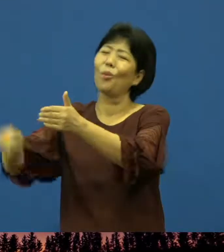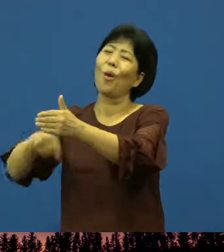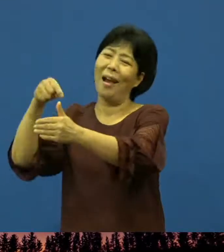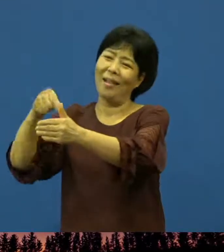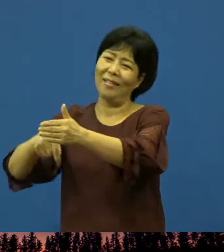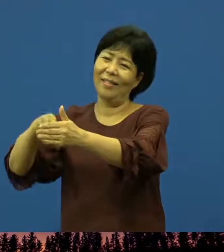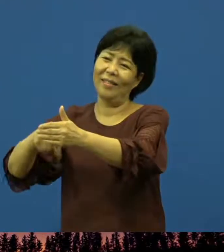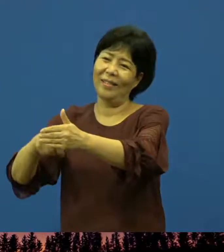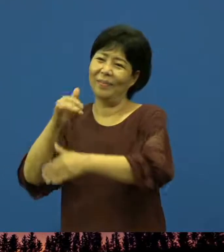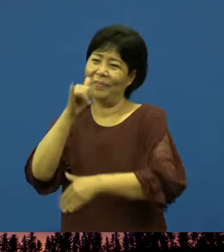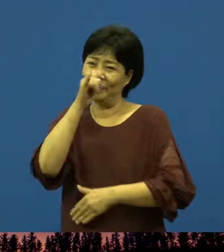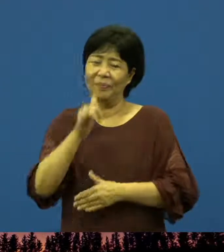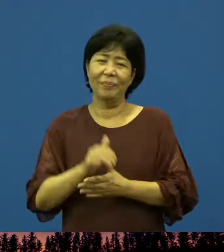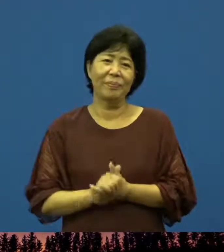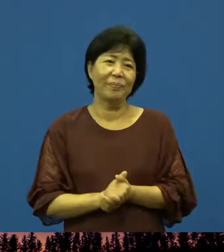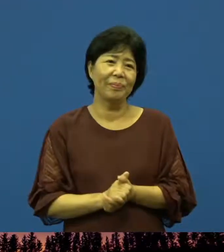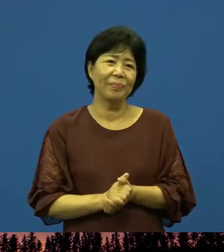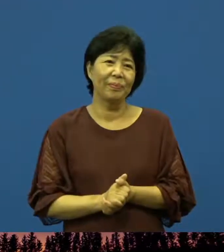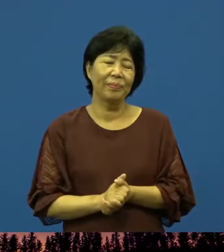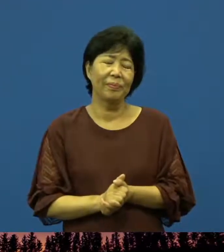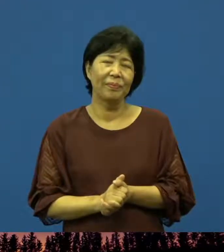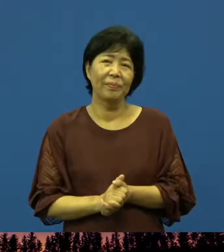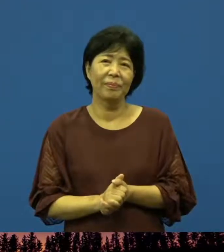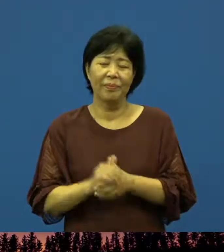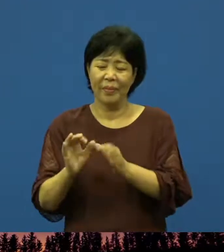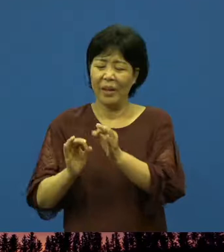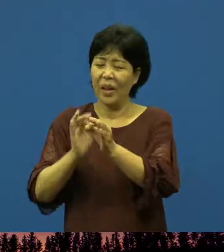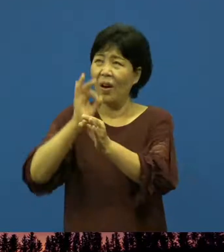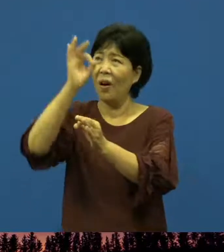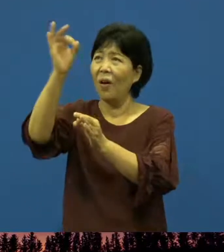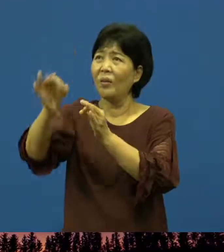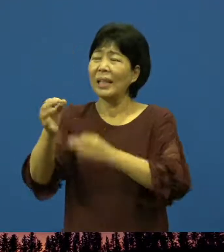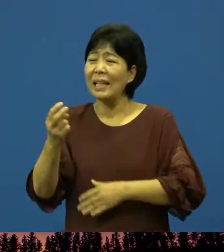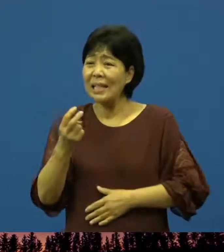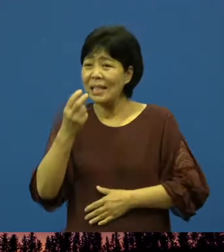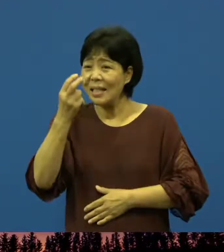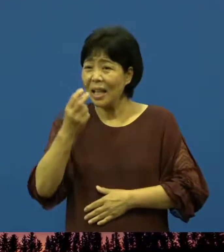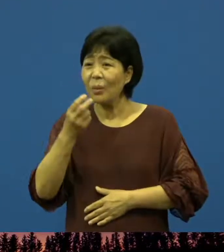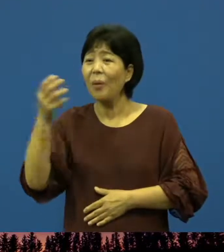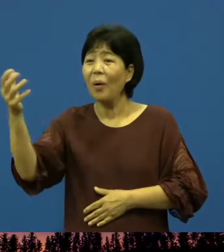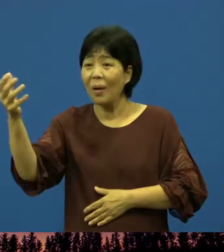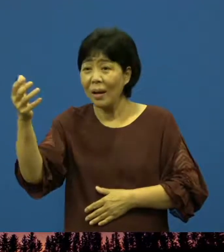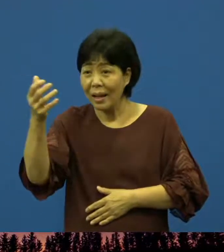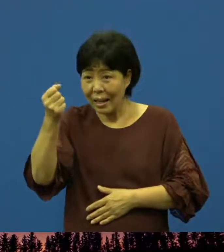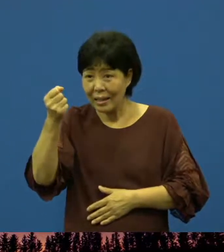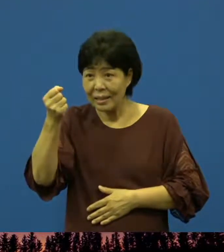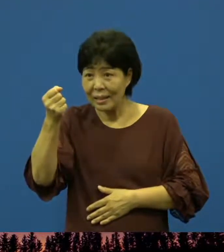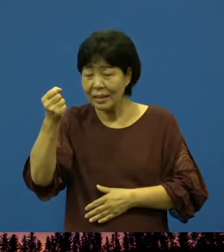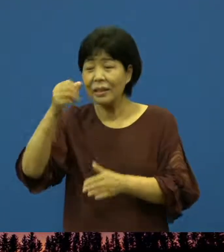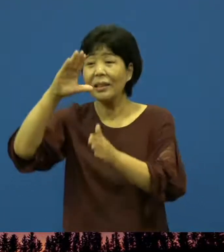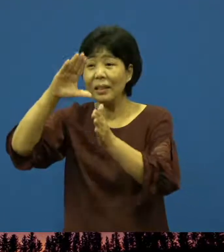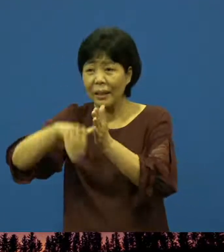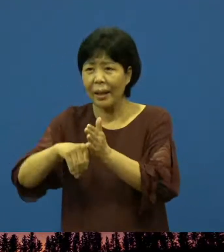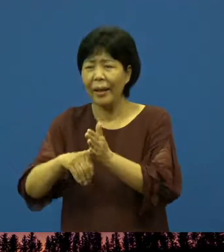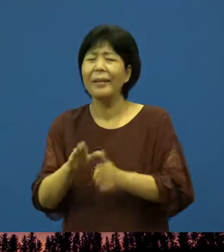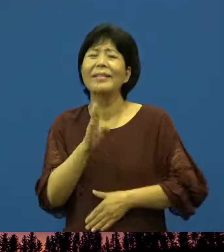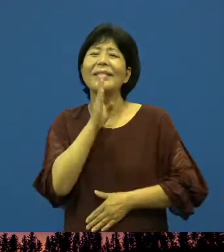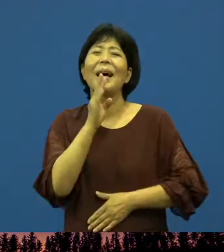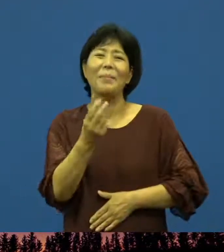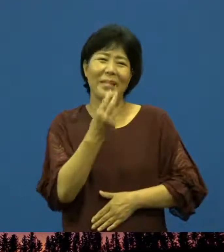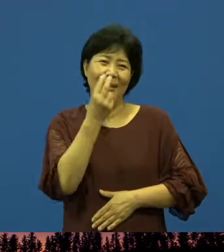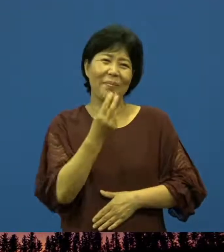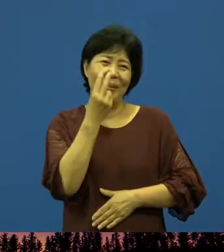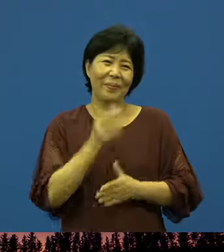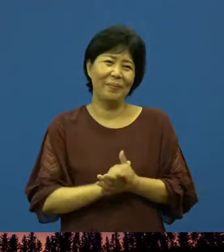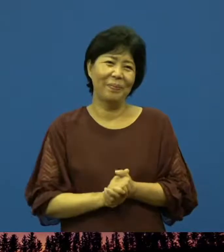앞으로 생명에 관해서 구분해서 보는 훈련을 해야 합니다. 영원한 생명을 가진 것을 우리는 생명을 가졌다고 얘기합니다. 영원한